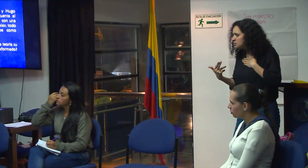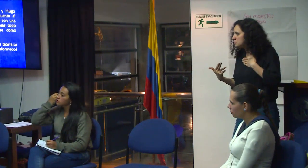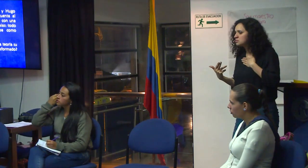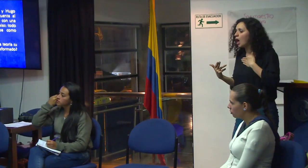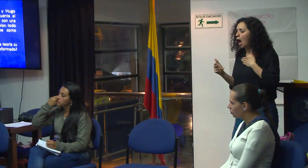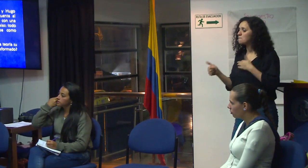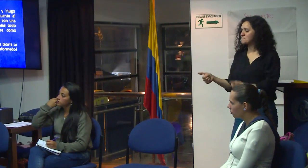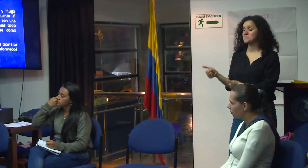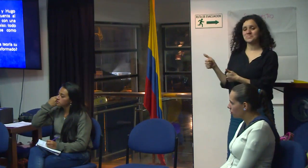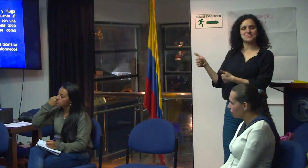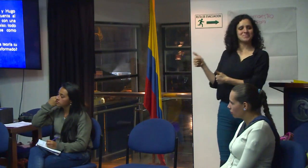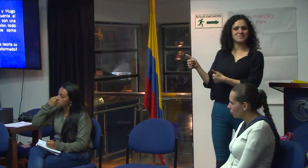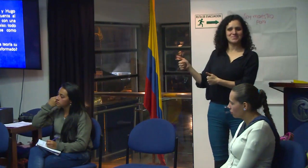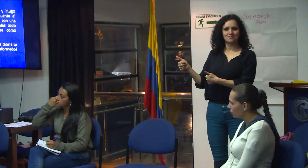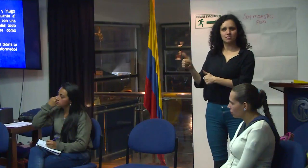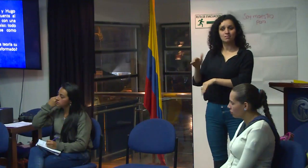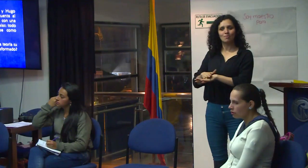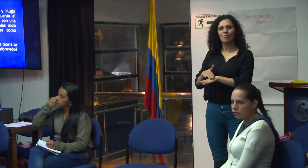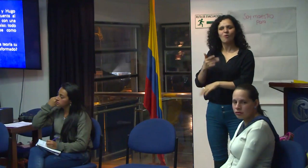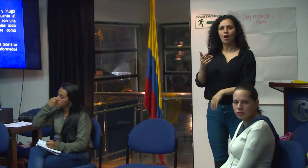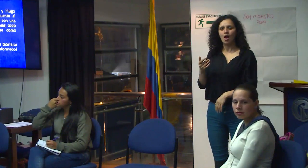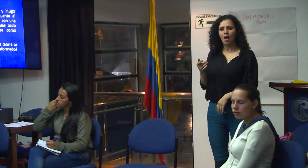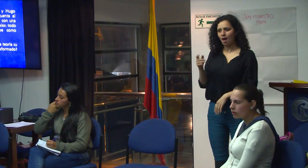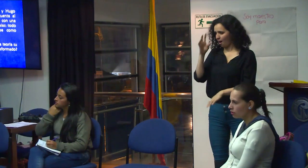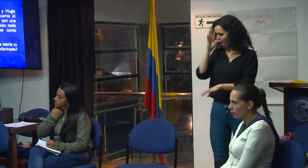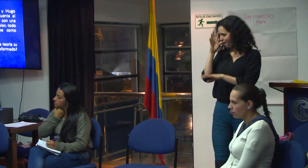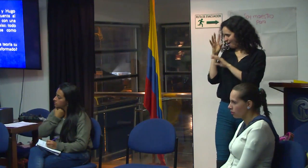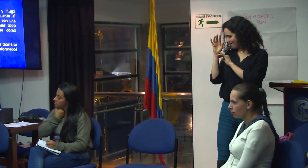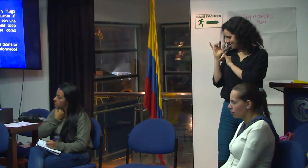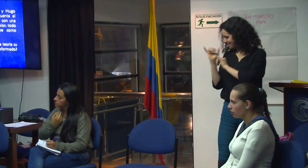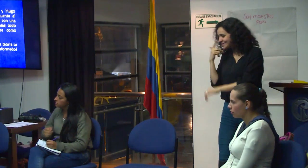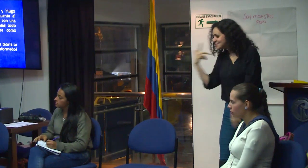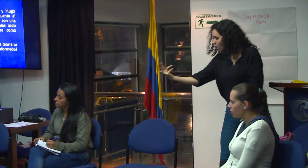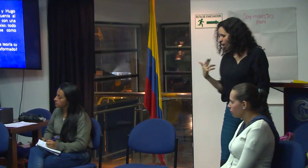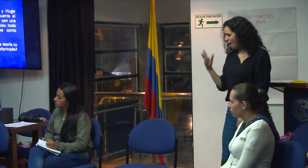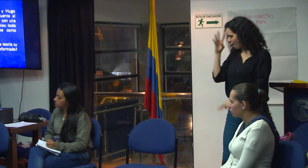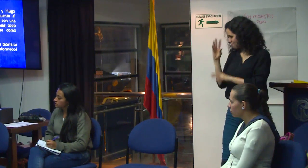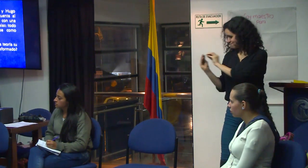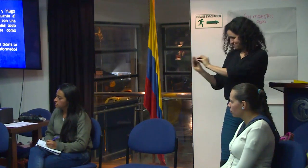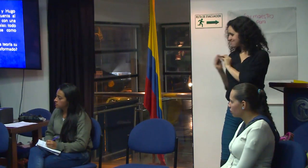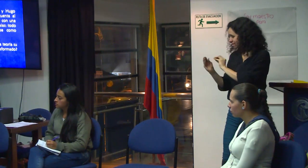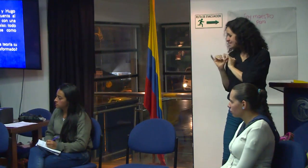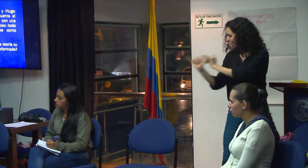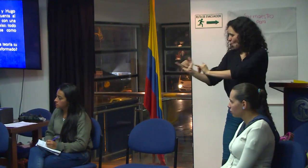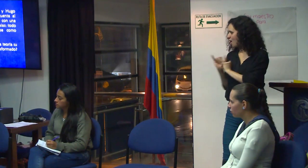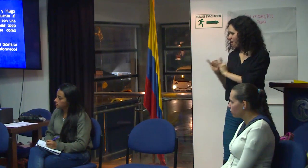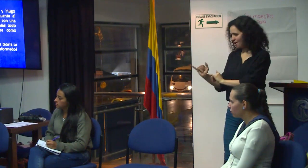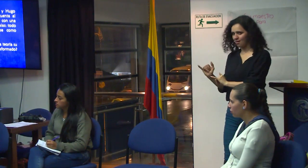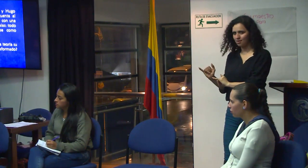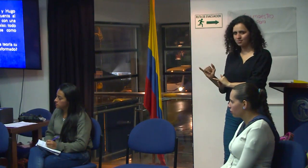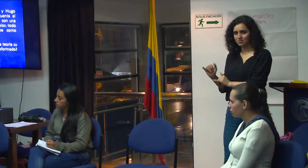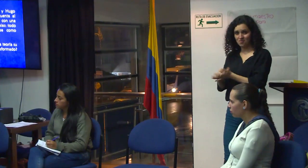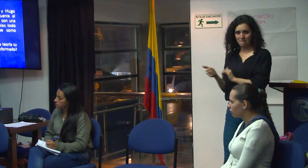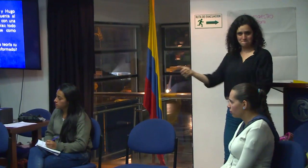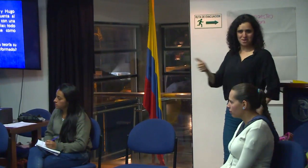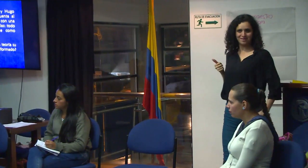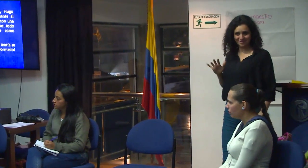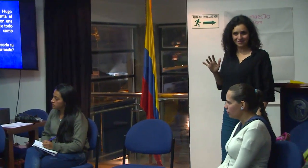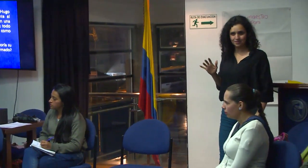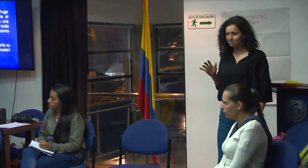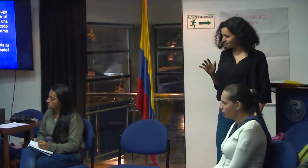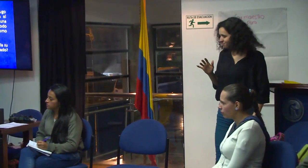lo voy a considerar mejor porque compartimos unas similitudes, ¿sí? Desde ahí, digamos